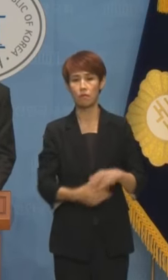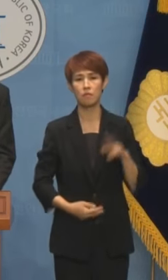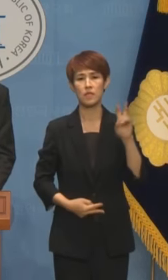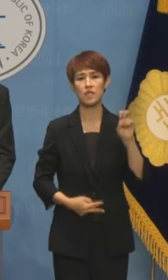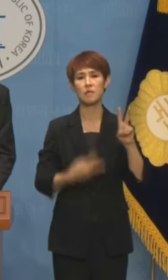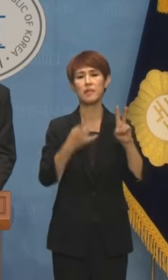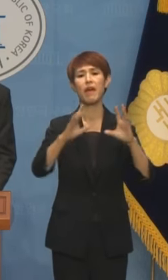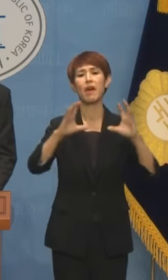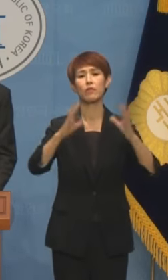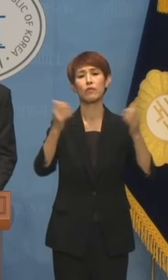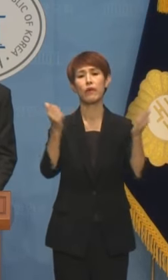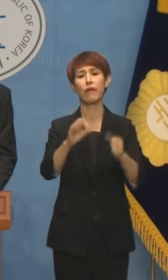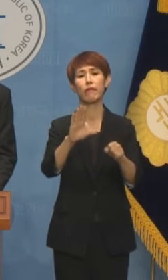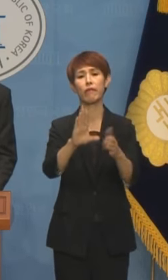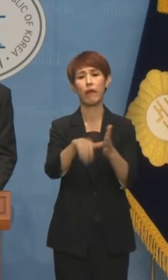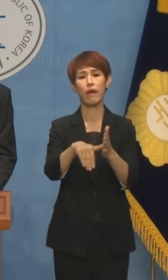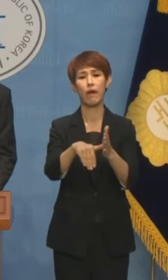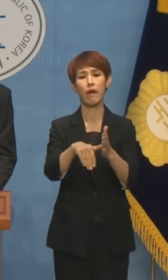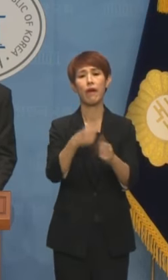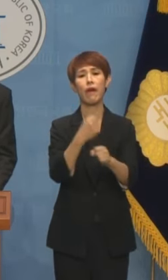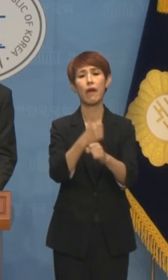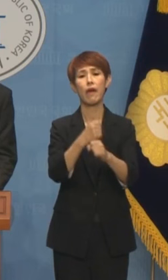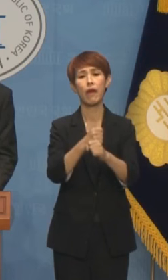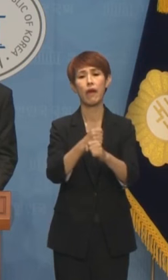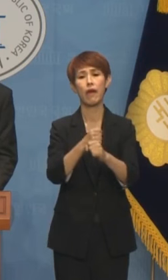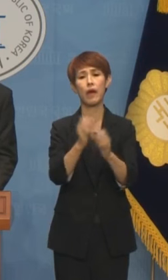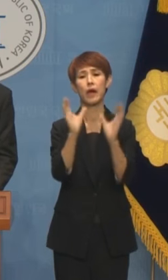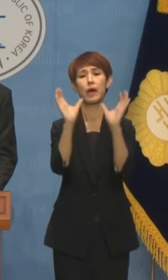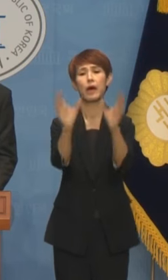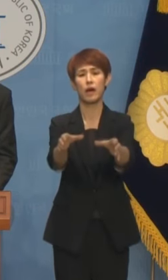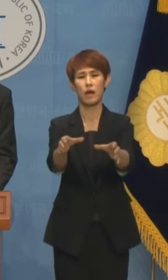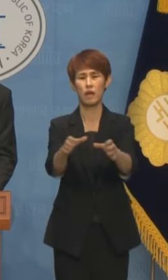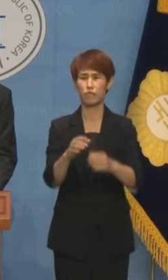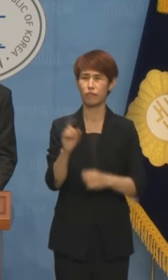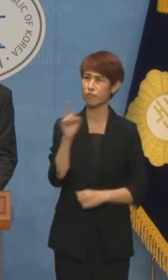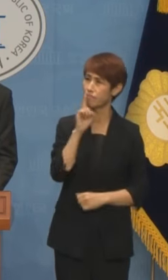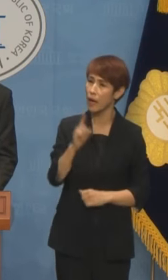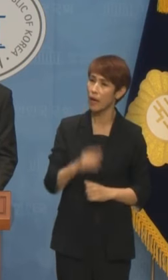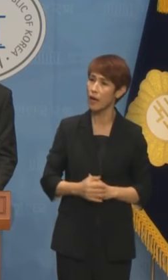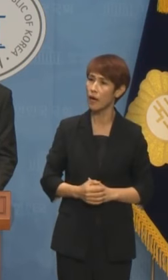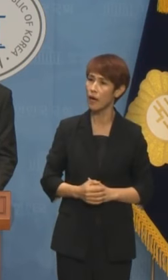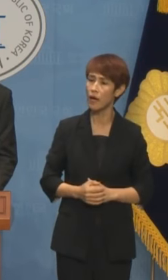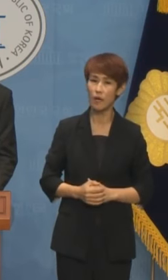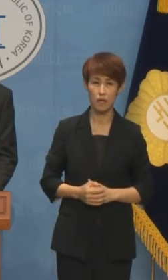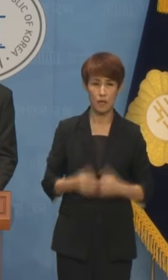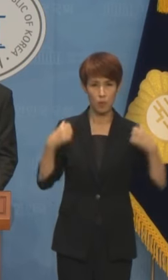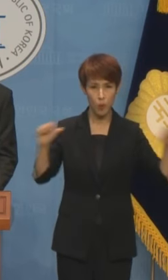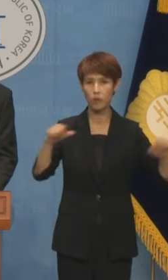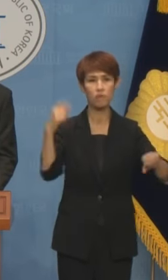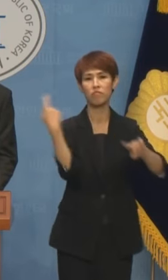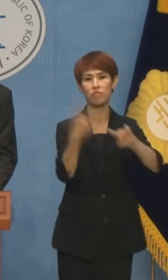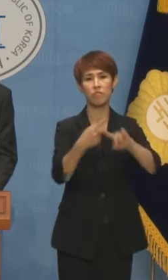22대 국회에서 논의를 다시 시작하자는 것은 결국 안 하겠다는 것이다.